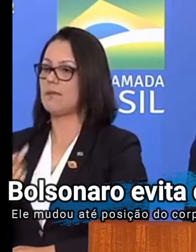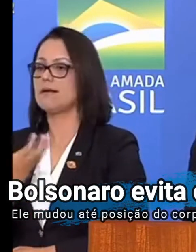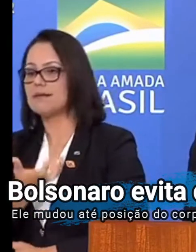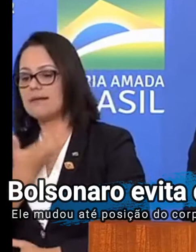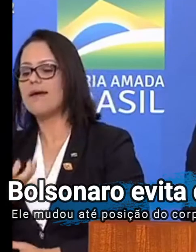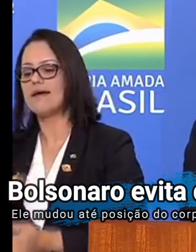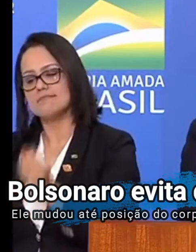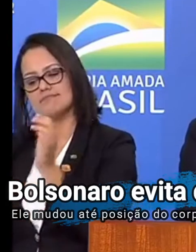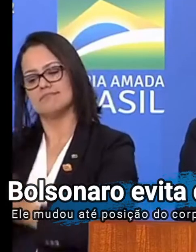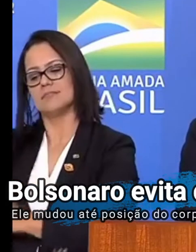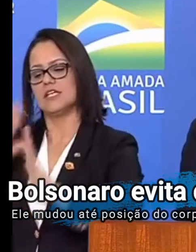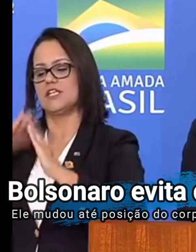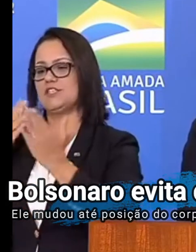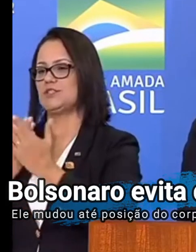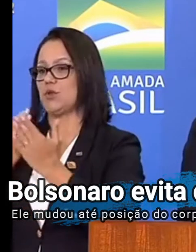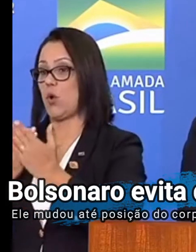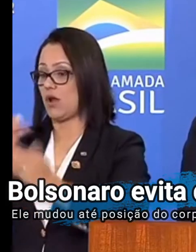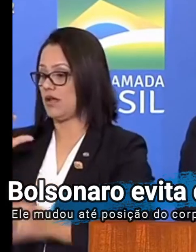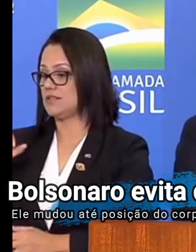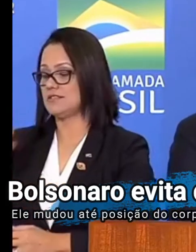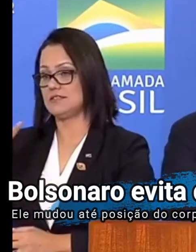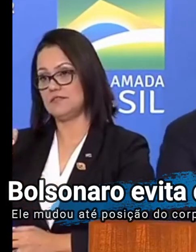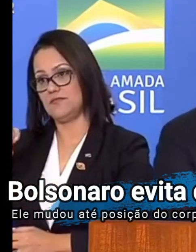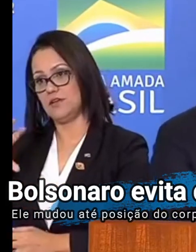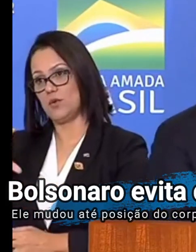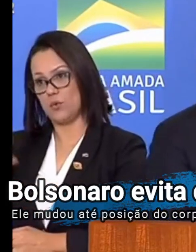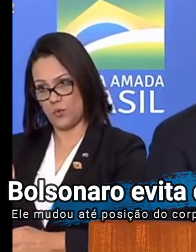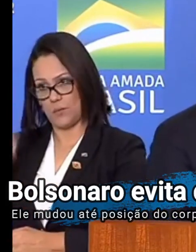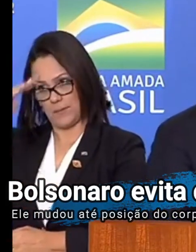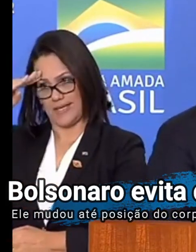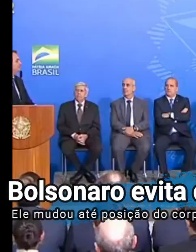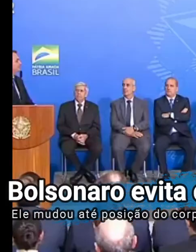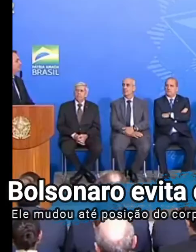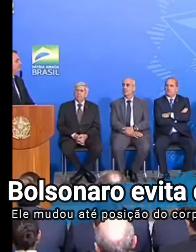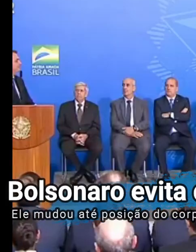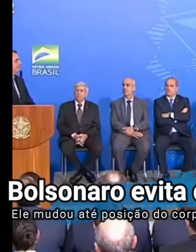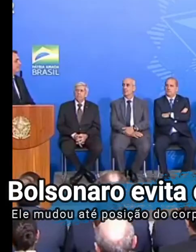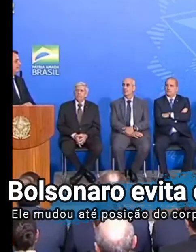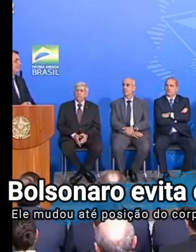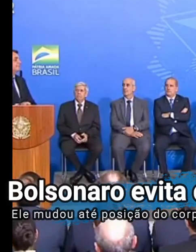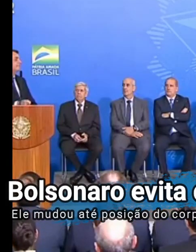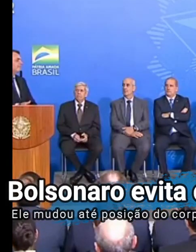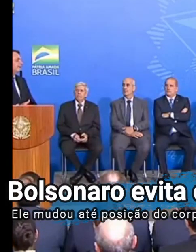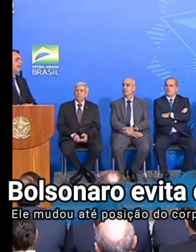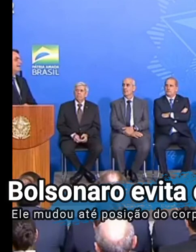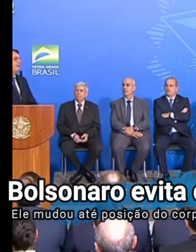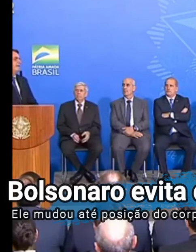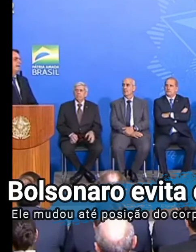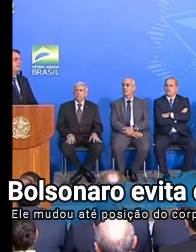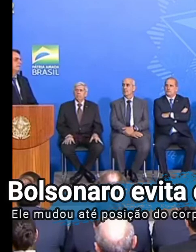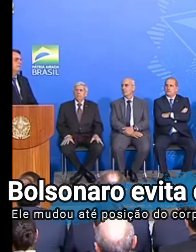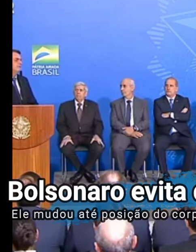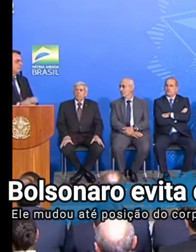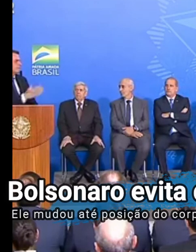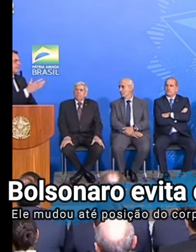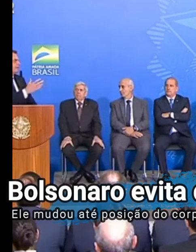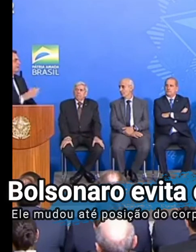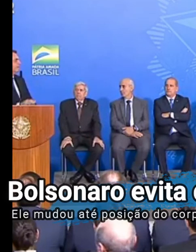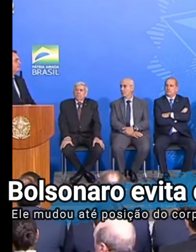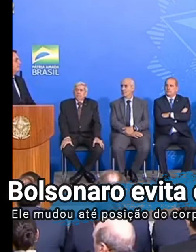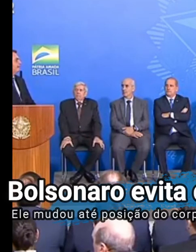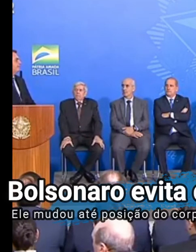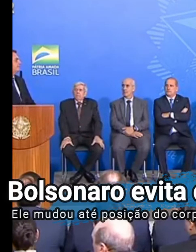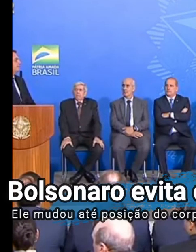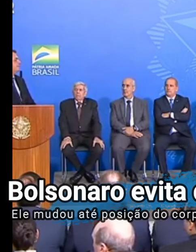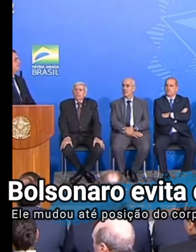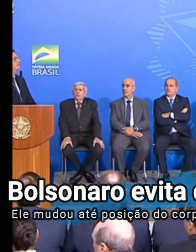escola sir militar passa por aí cérebro me desculpe nós temos bastante teve de trabalhar esses cérebros como essa garotada